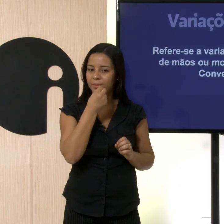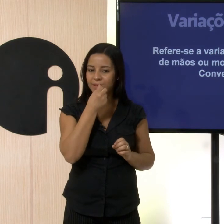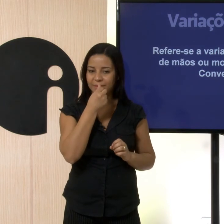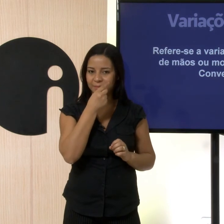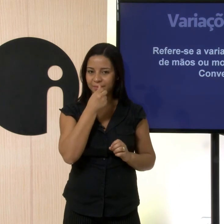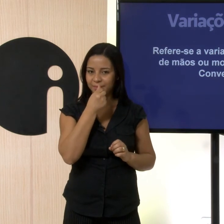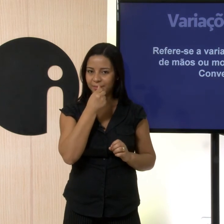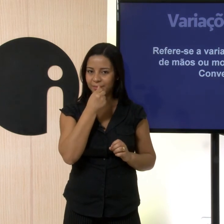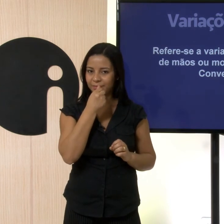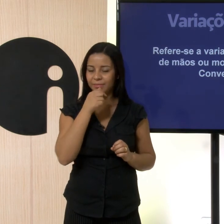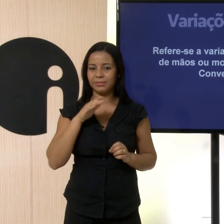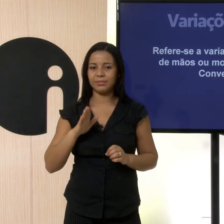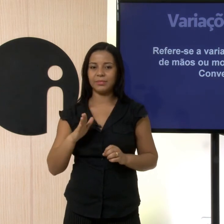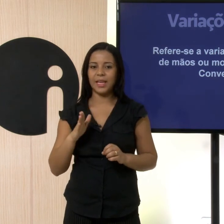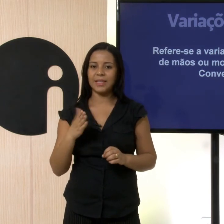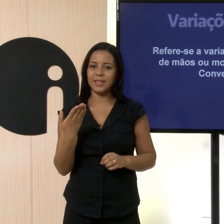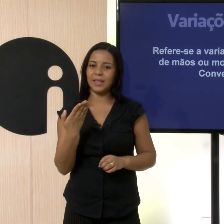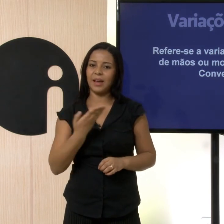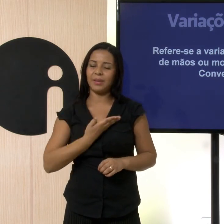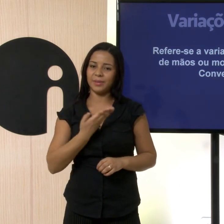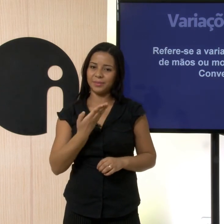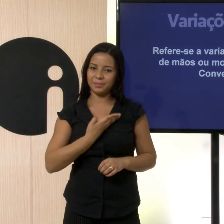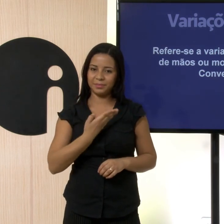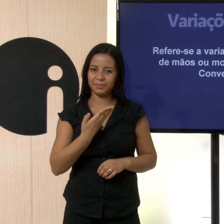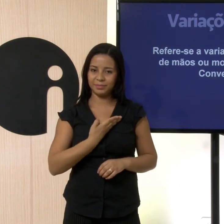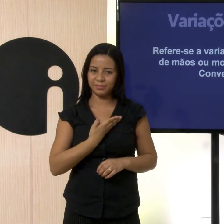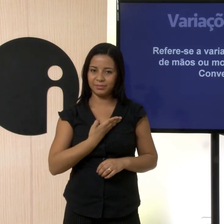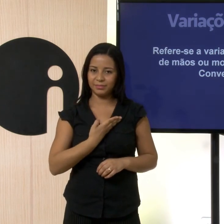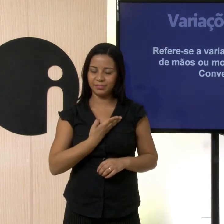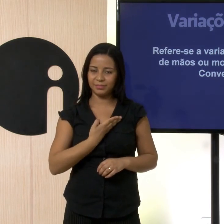lápis. Esse sinal.